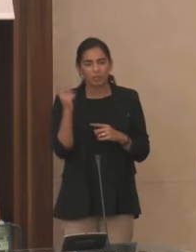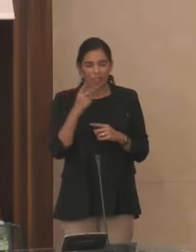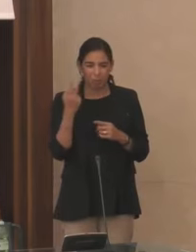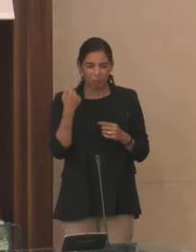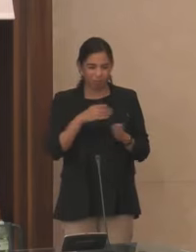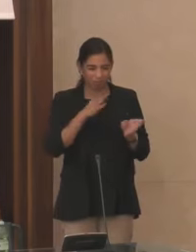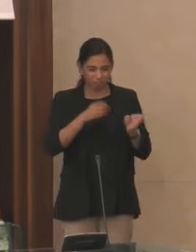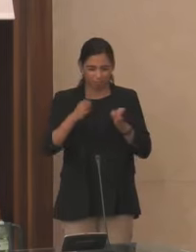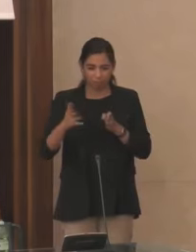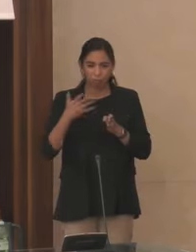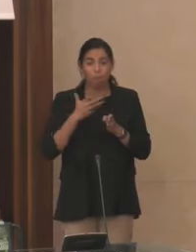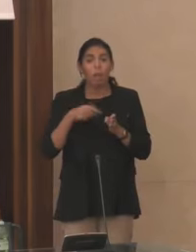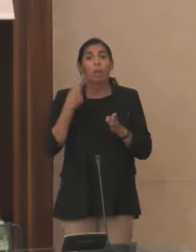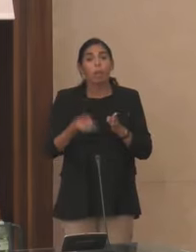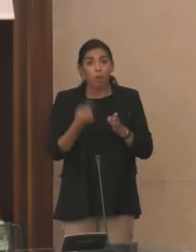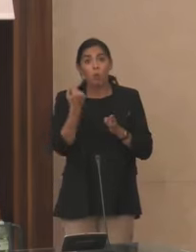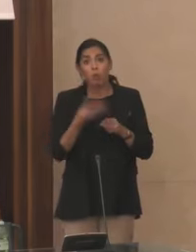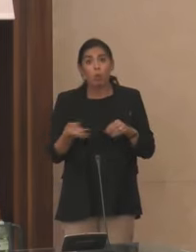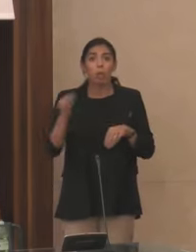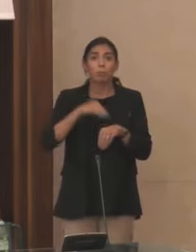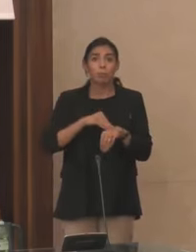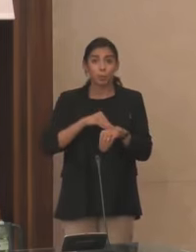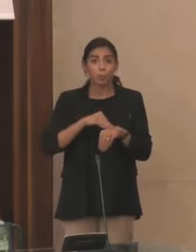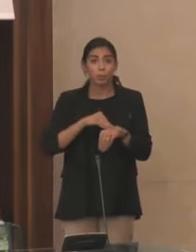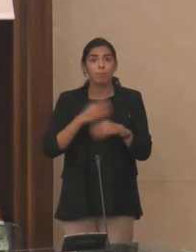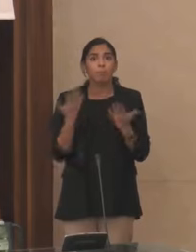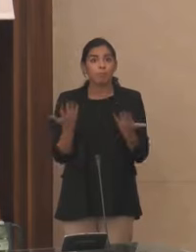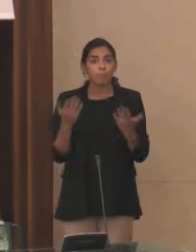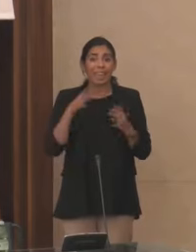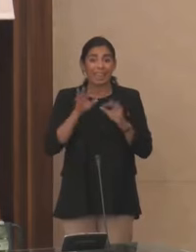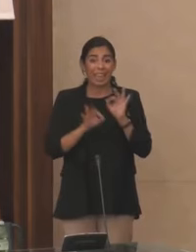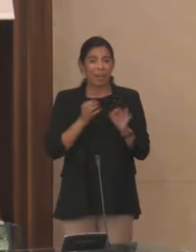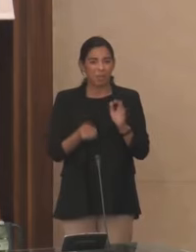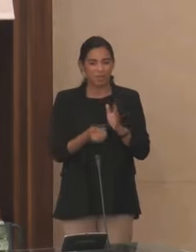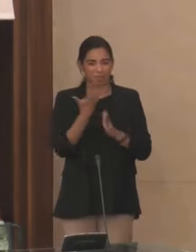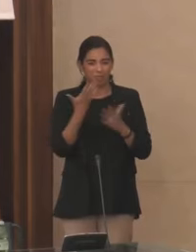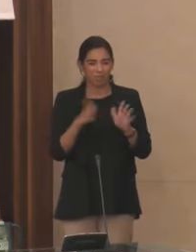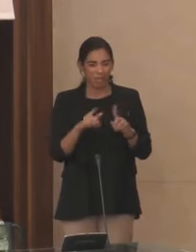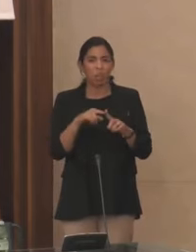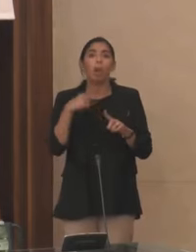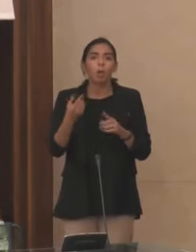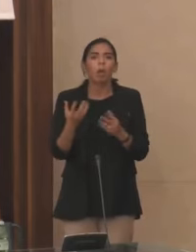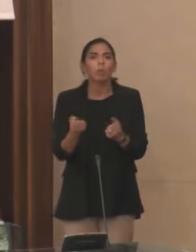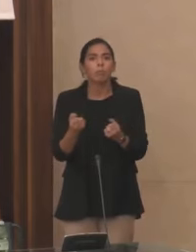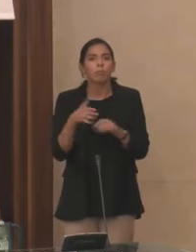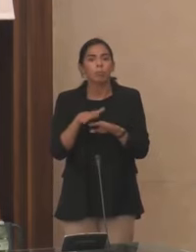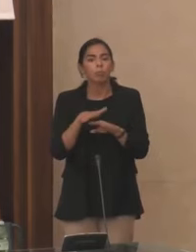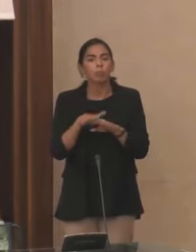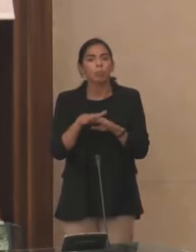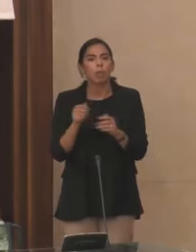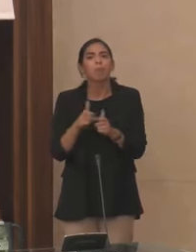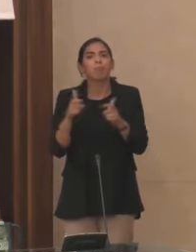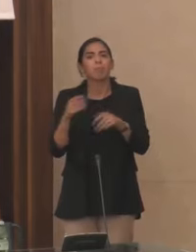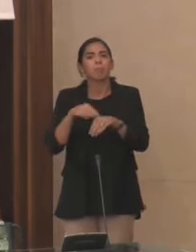c'è l'ulteriore passaggio, l'implementazione della nuova terapia. Se noi abbiamo una terapia nuova